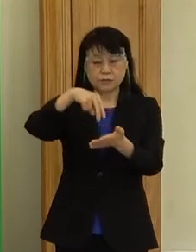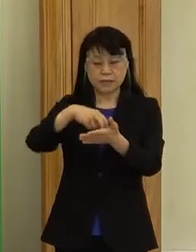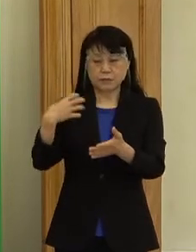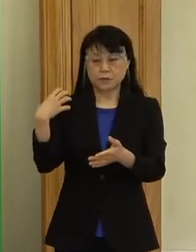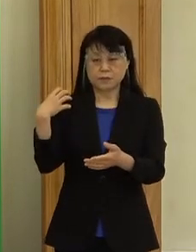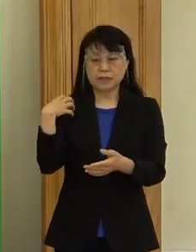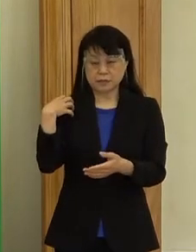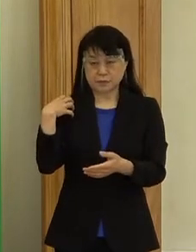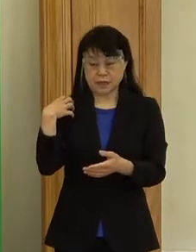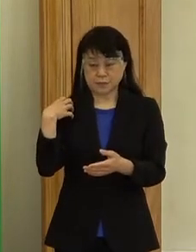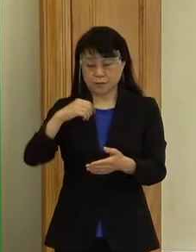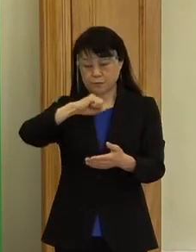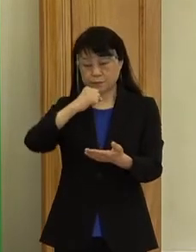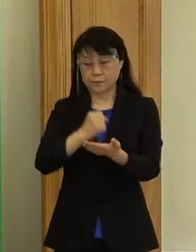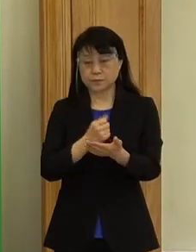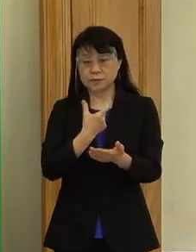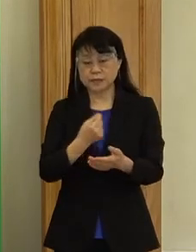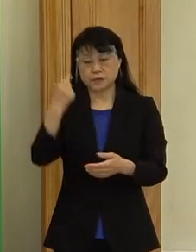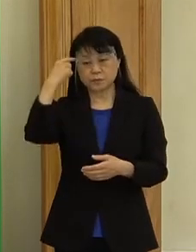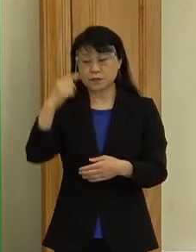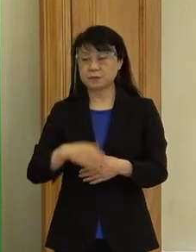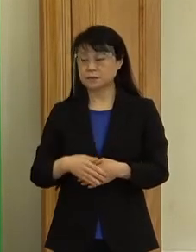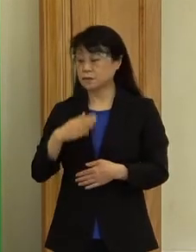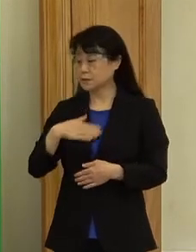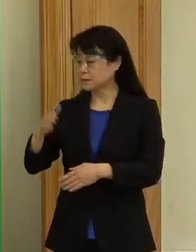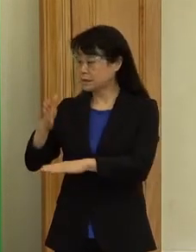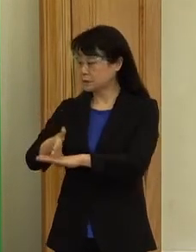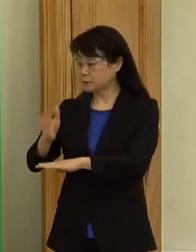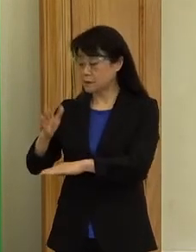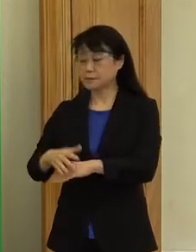。 分かりました、ありがとうございます。